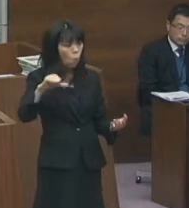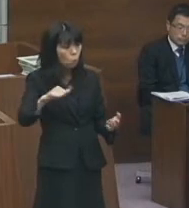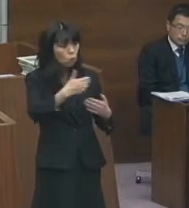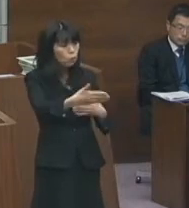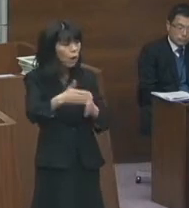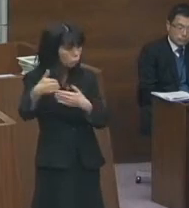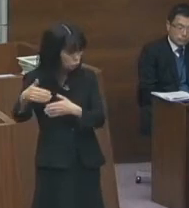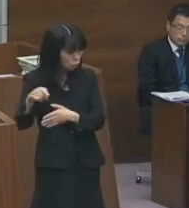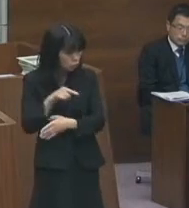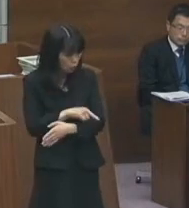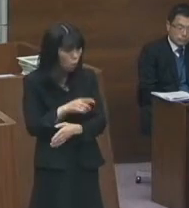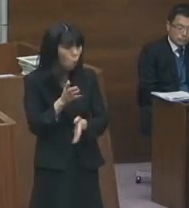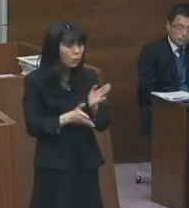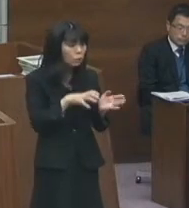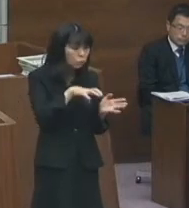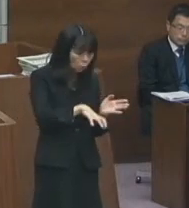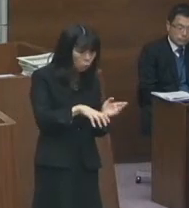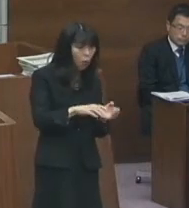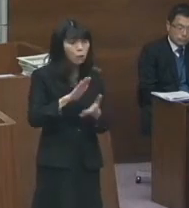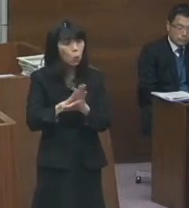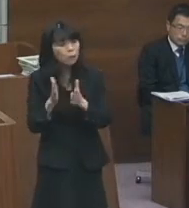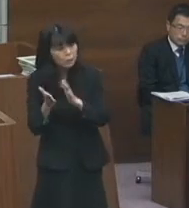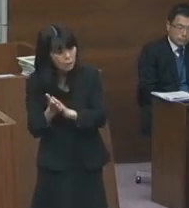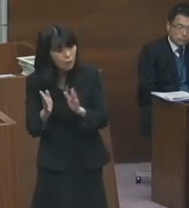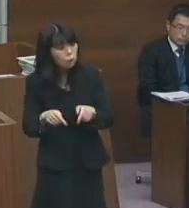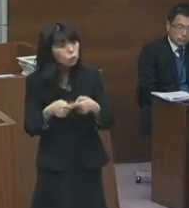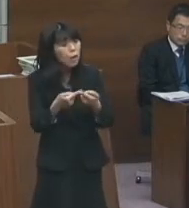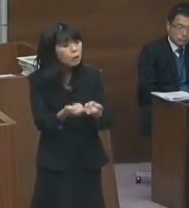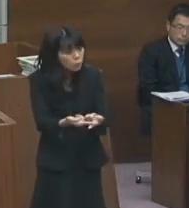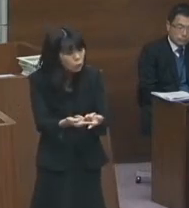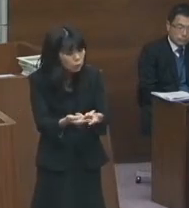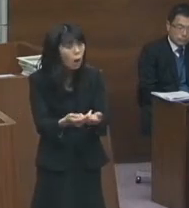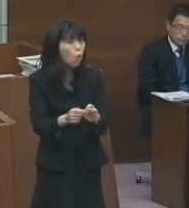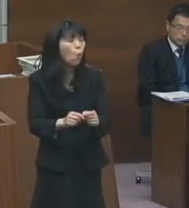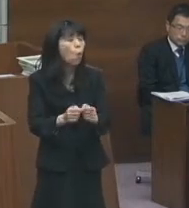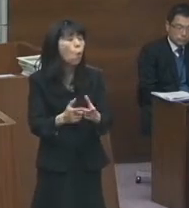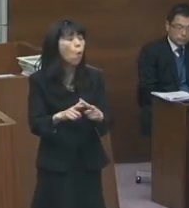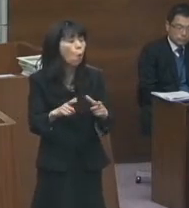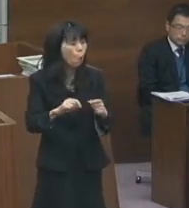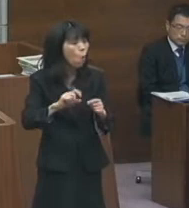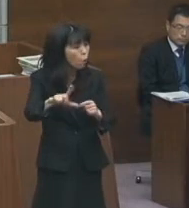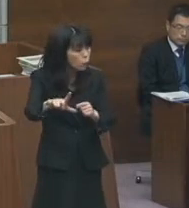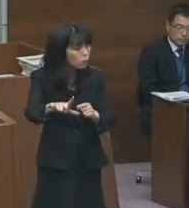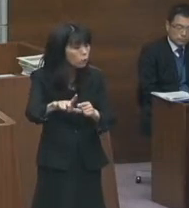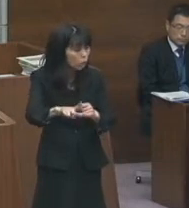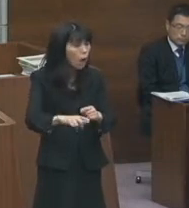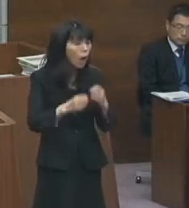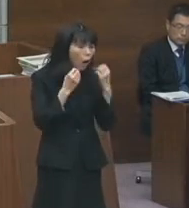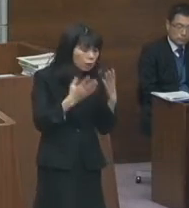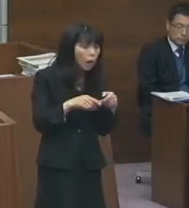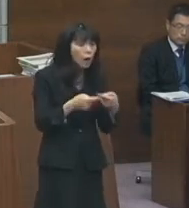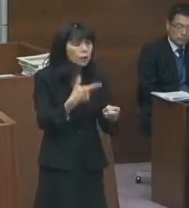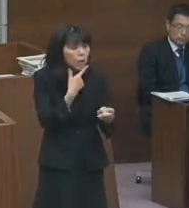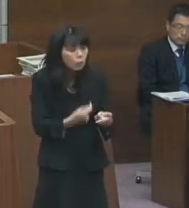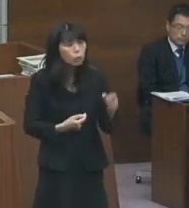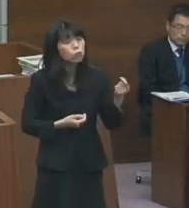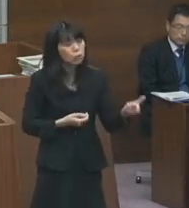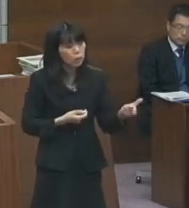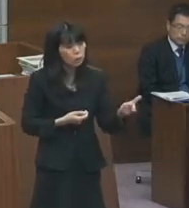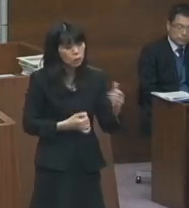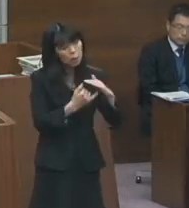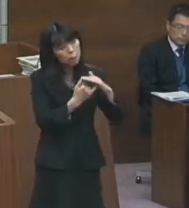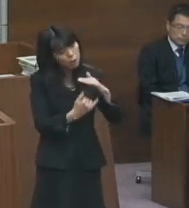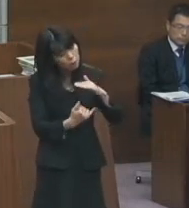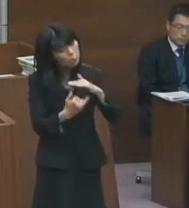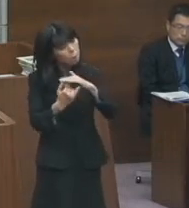ては、すでに保育所または幼稚園に入園している児童が多く、新たな入所希望者が少ないため、定員を下回ってし